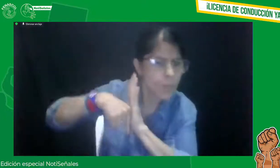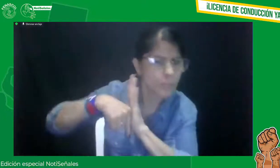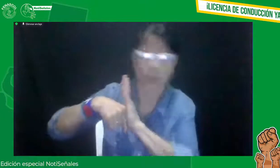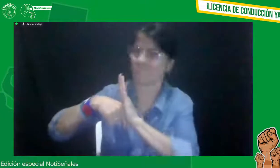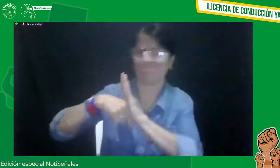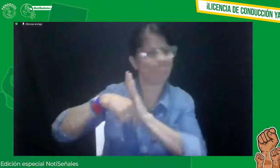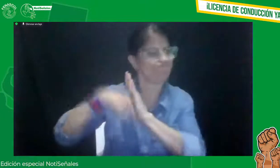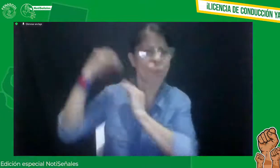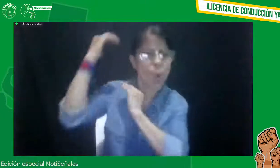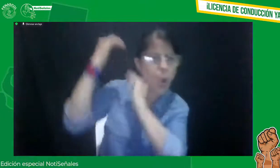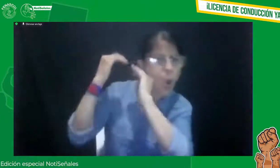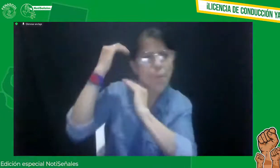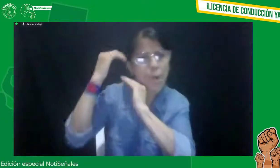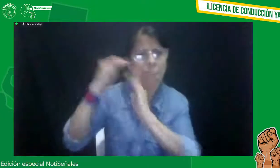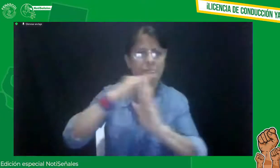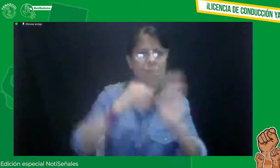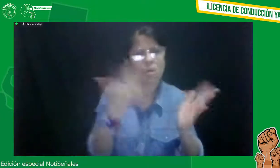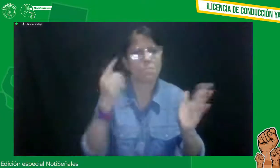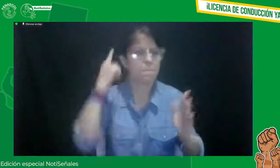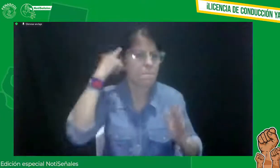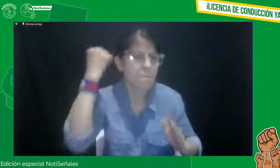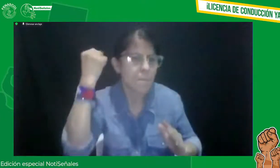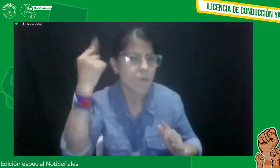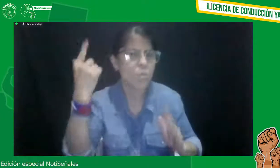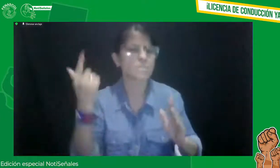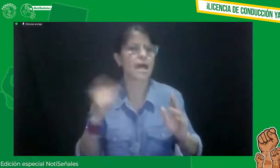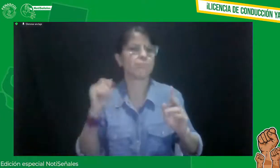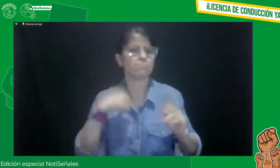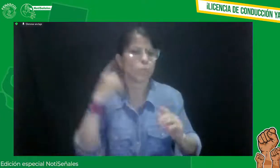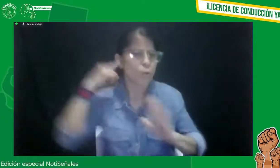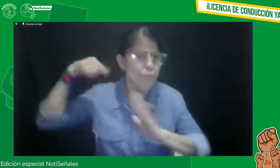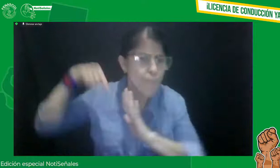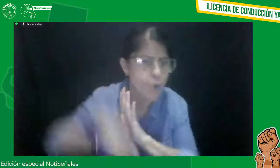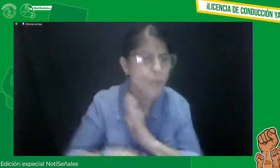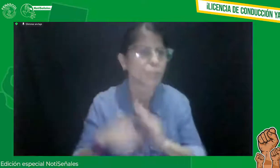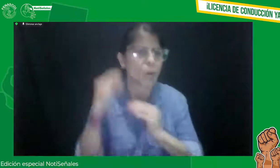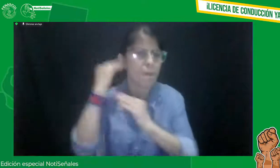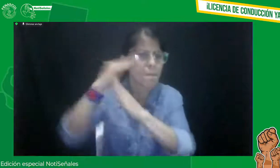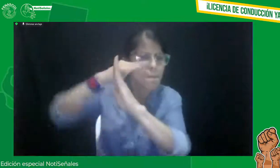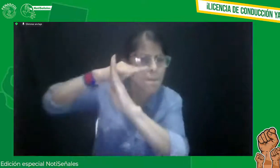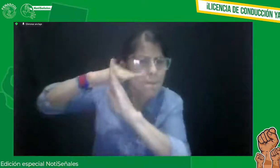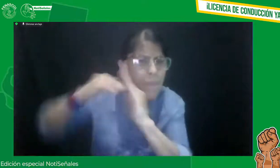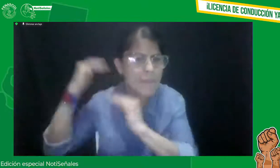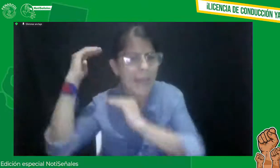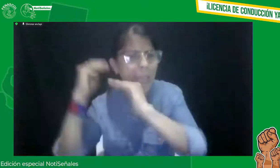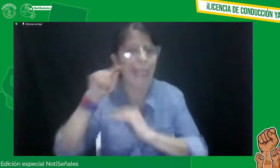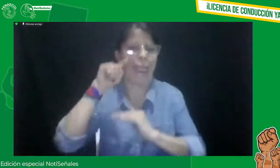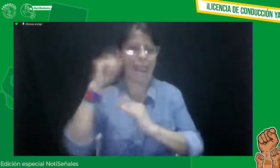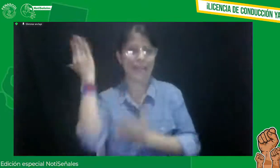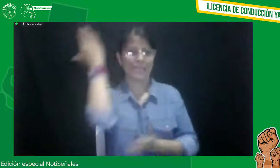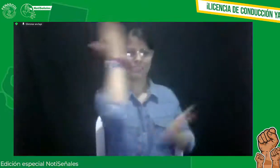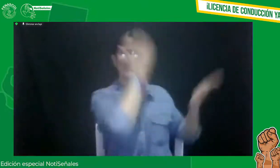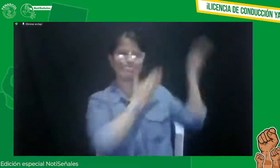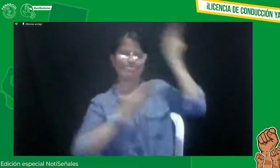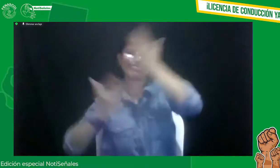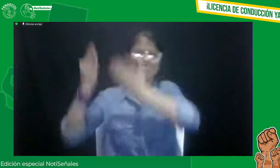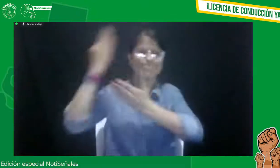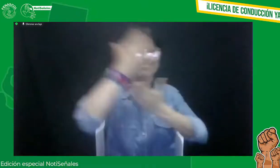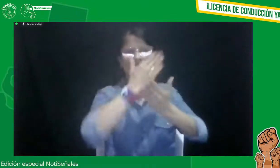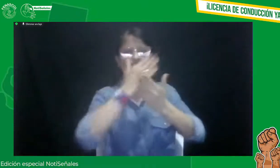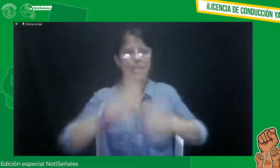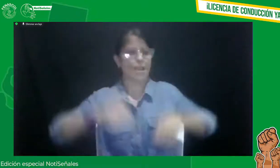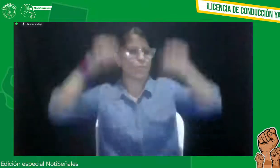solamente aborda el tema de la licencia de transporte privado. Y pues también hay que